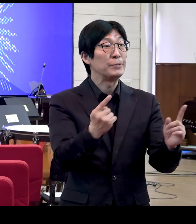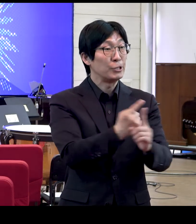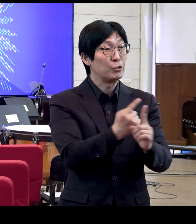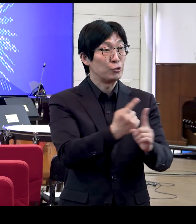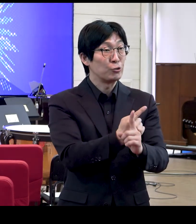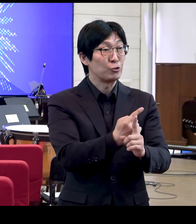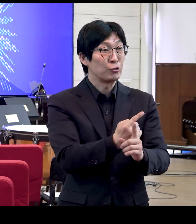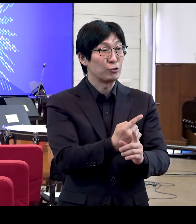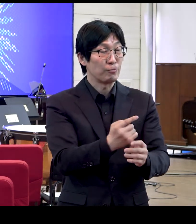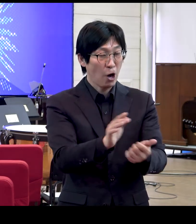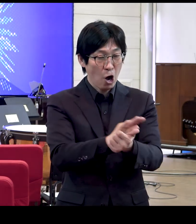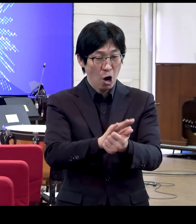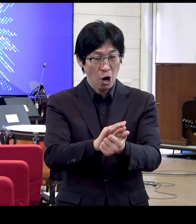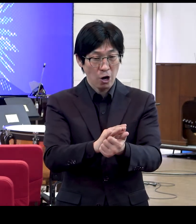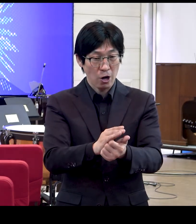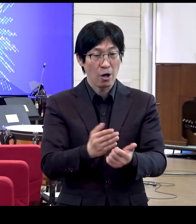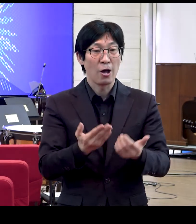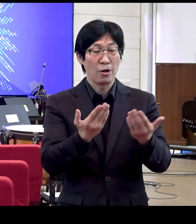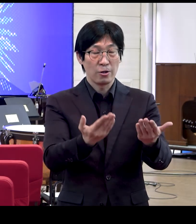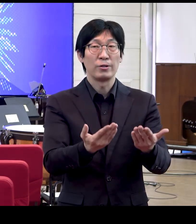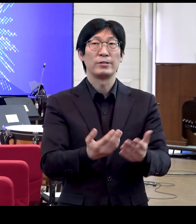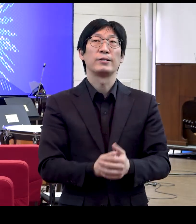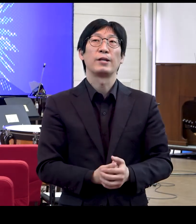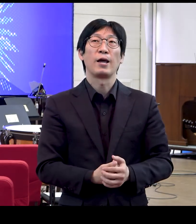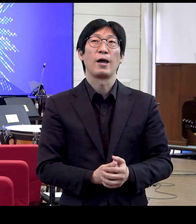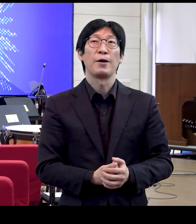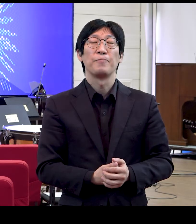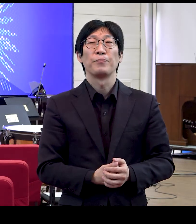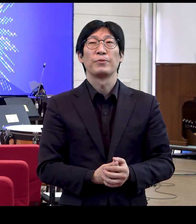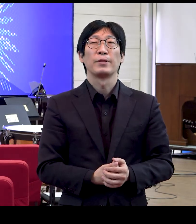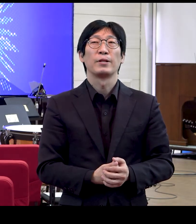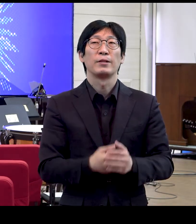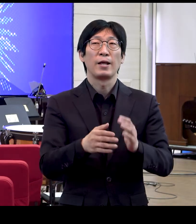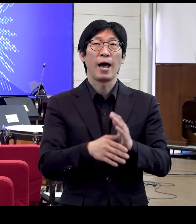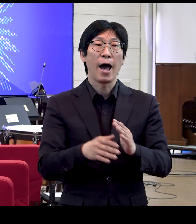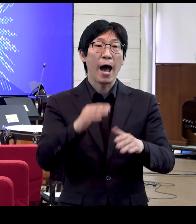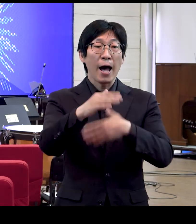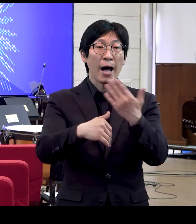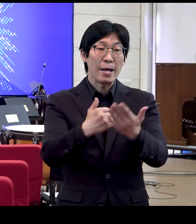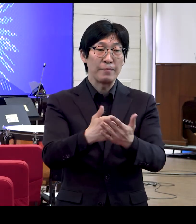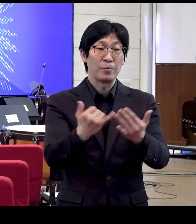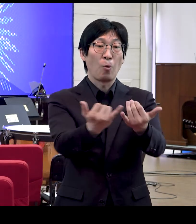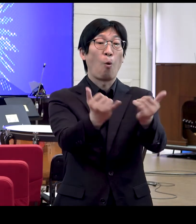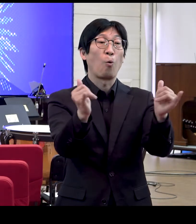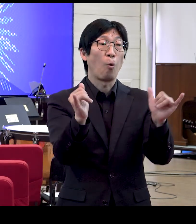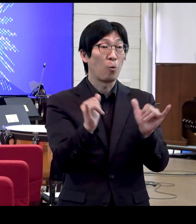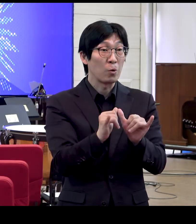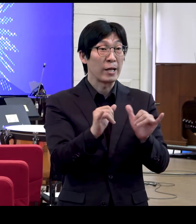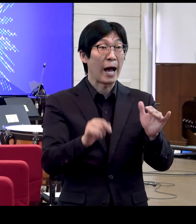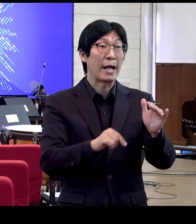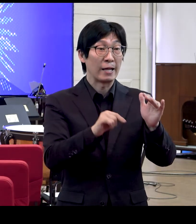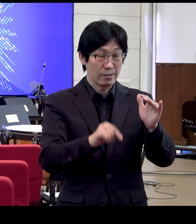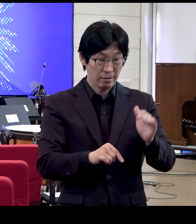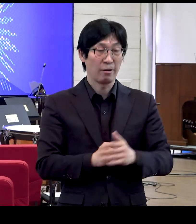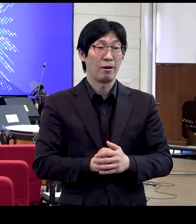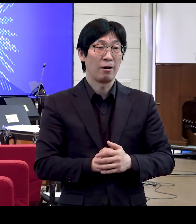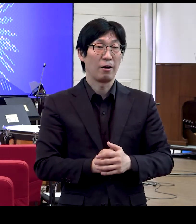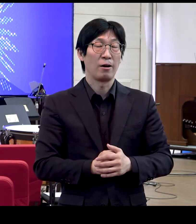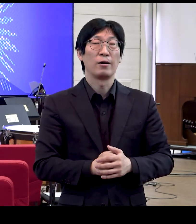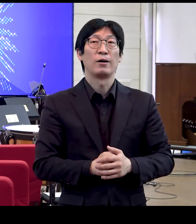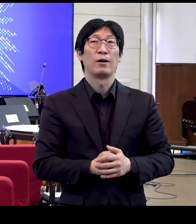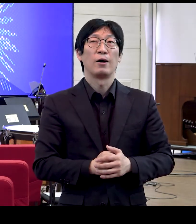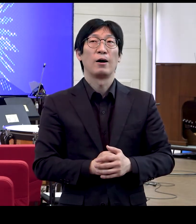사역하면서 보니까 말이죠, 이 가정이나 교회와 같은 하나님의 공동체 속에서 같은